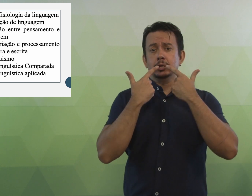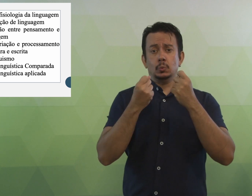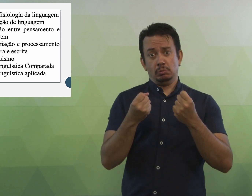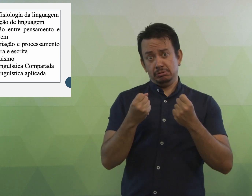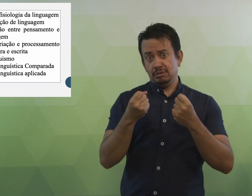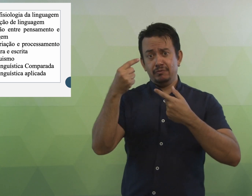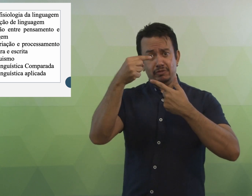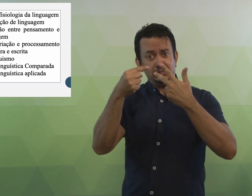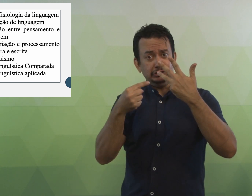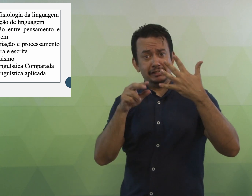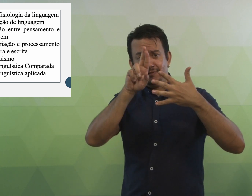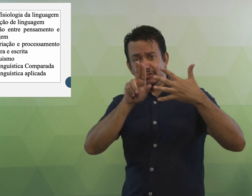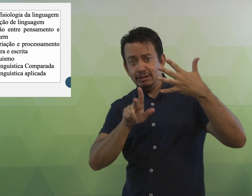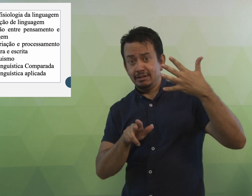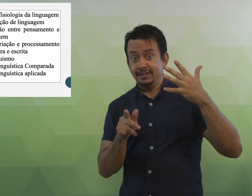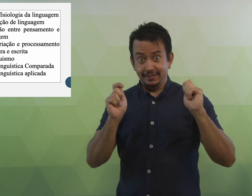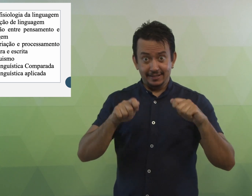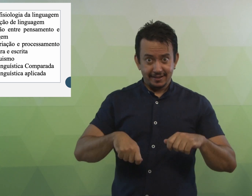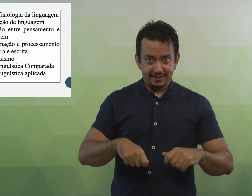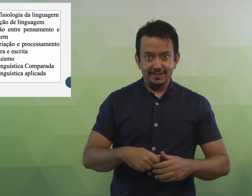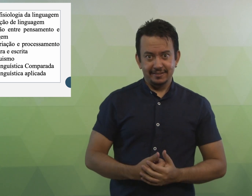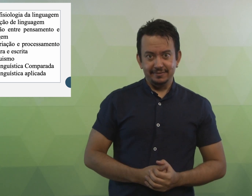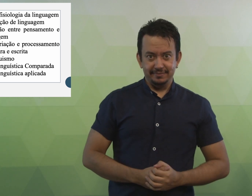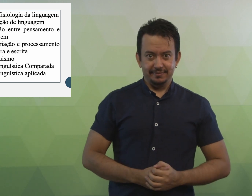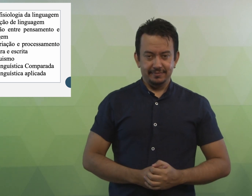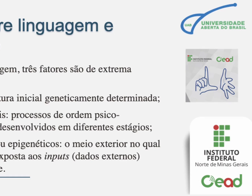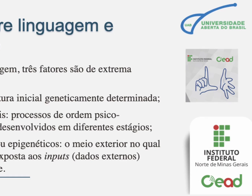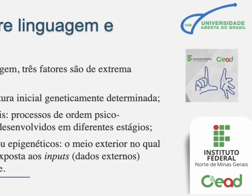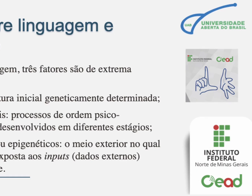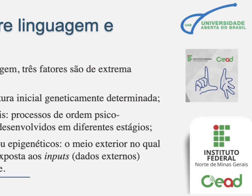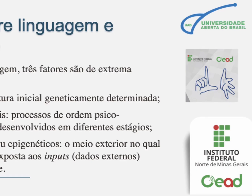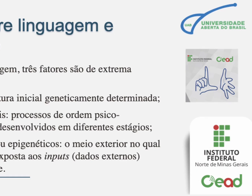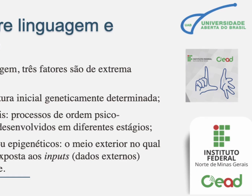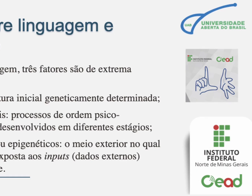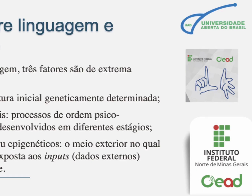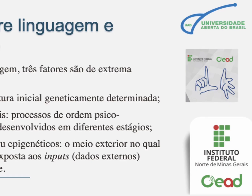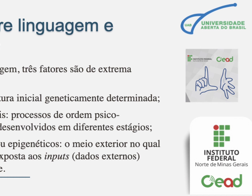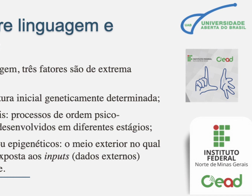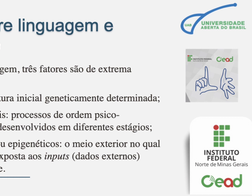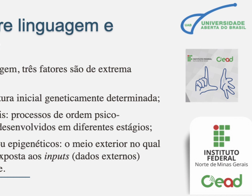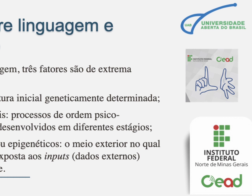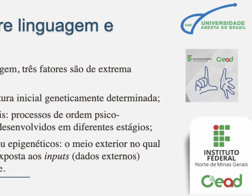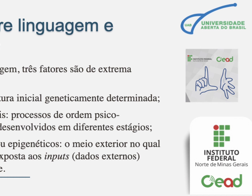Então, esses são alguns dos campos de atuação da psicolinguística.